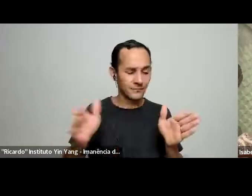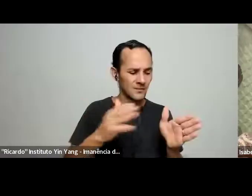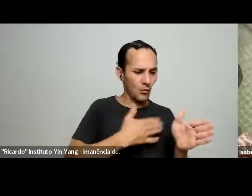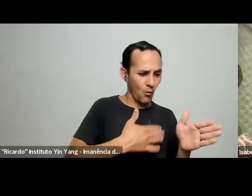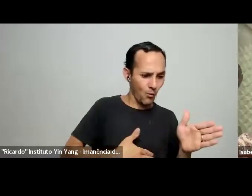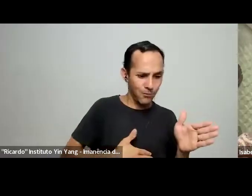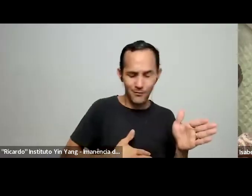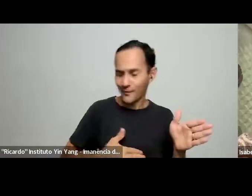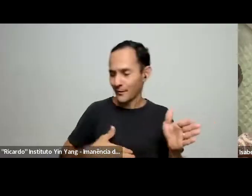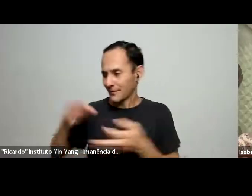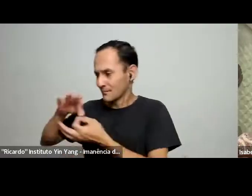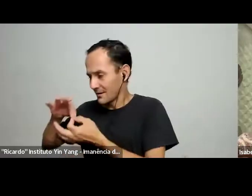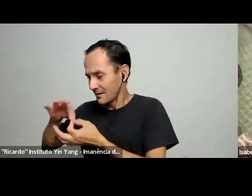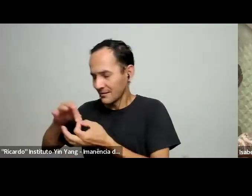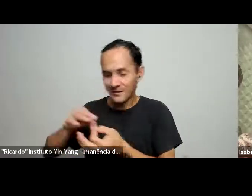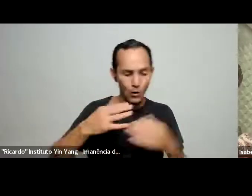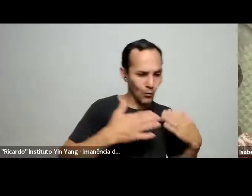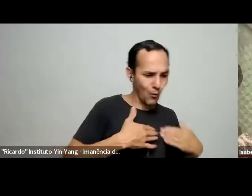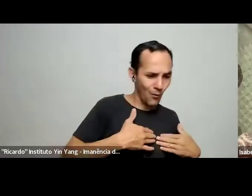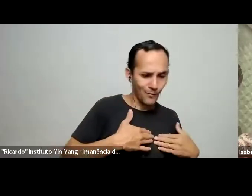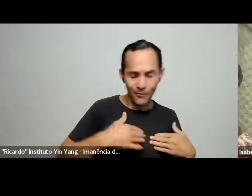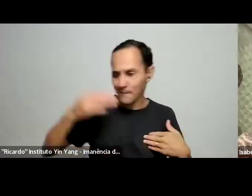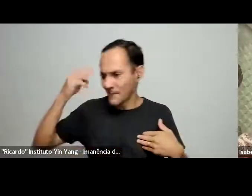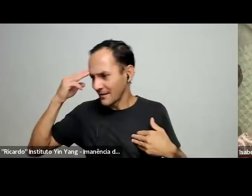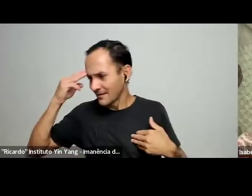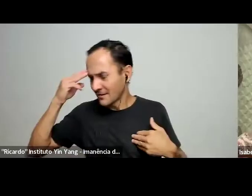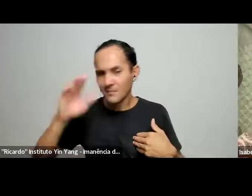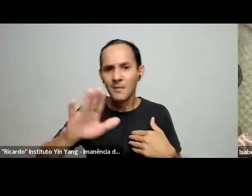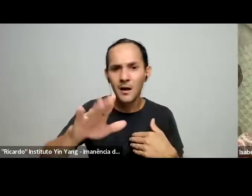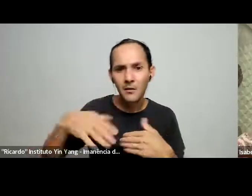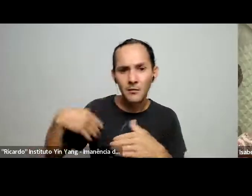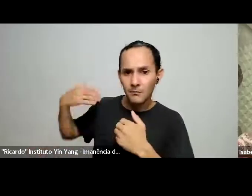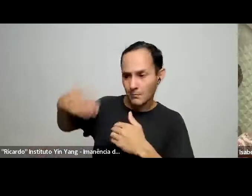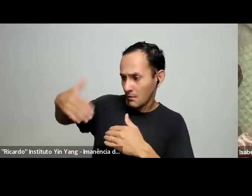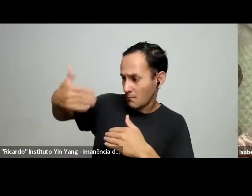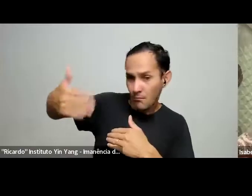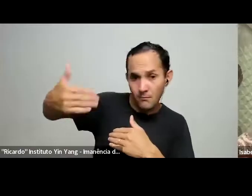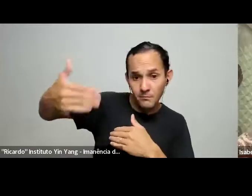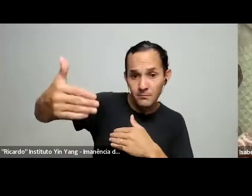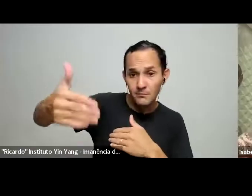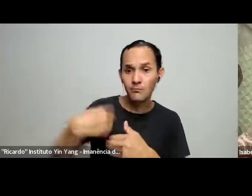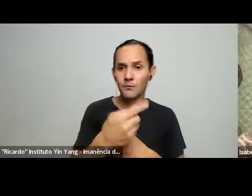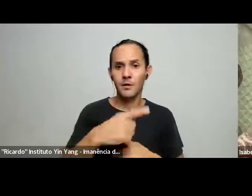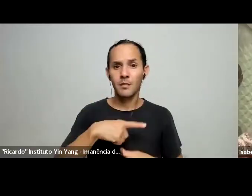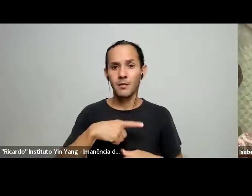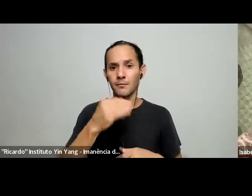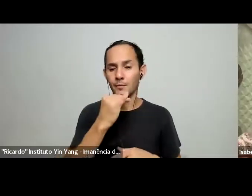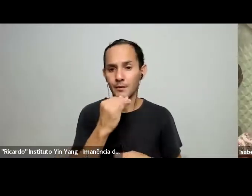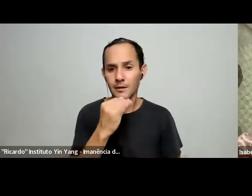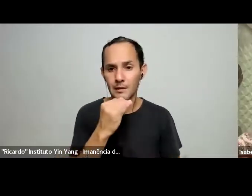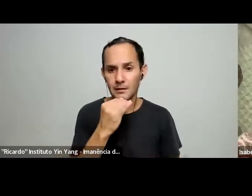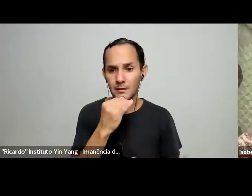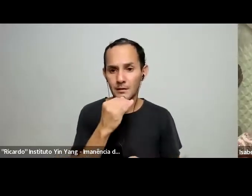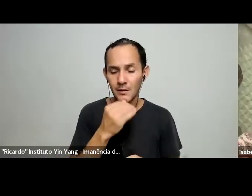espírito, entre corpo e mente. Mas isso foi avançando com o passar do tempo, né? E a gente tem, por exemplo,